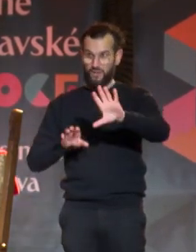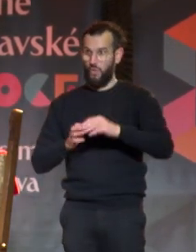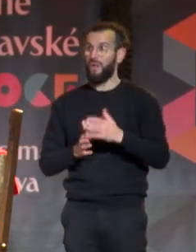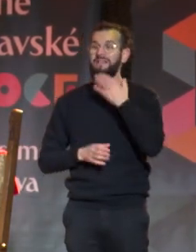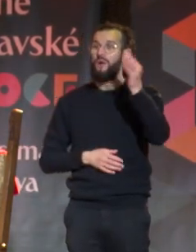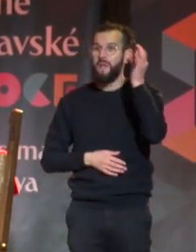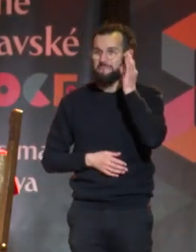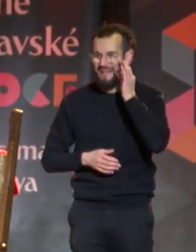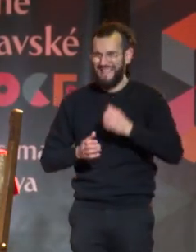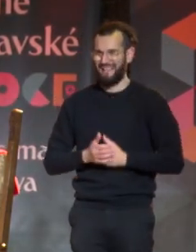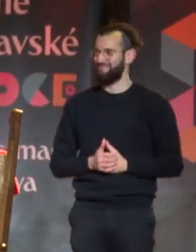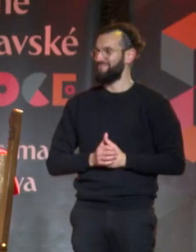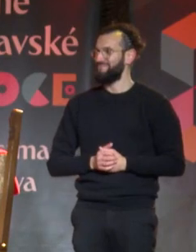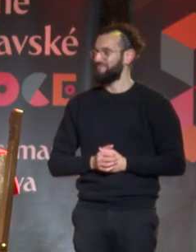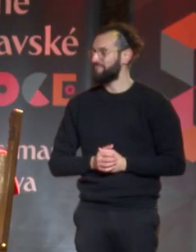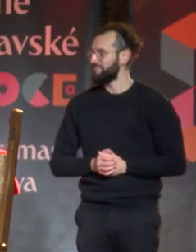Ďakujem.